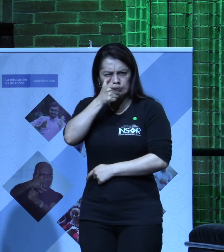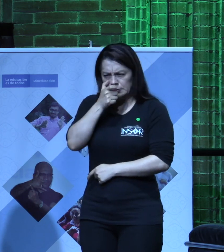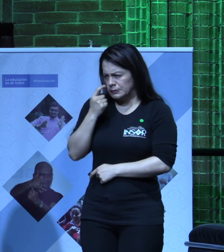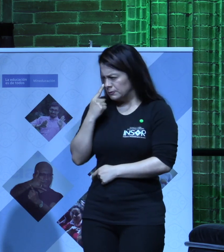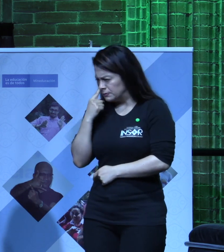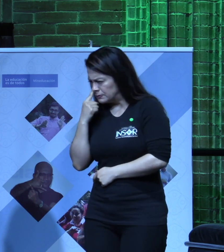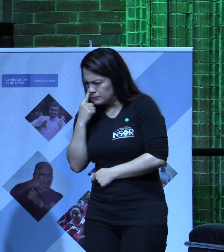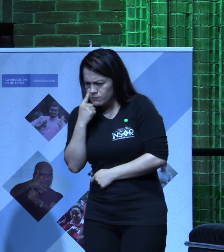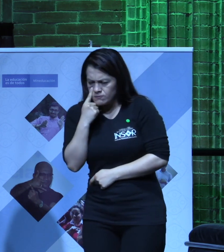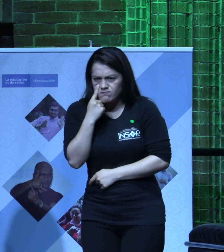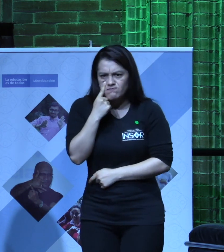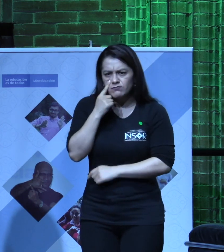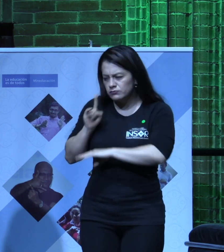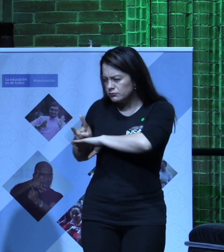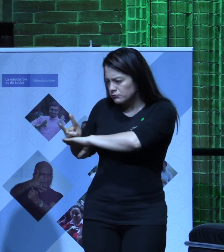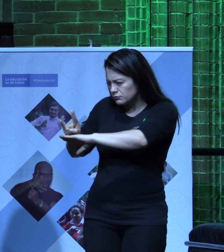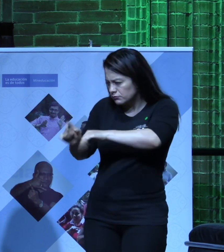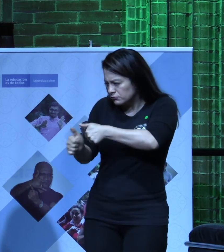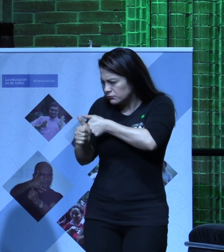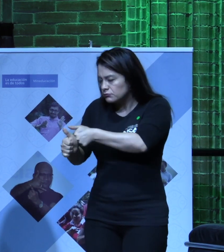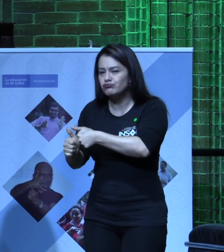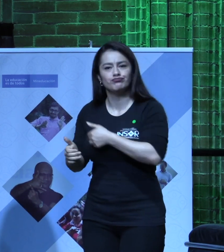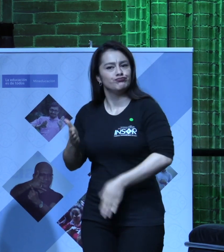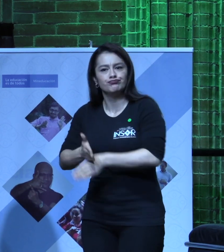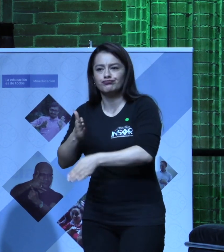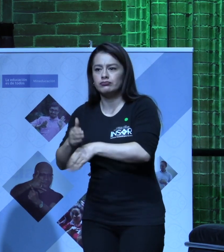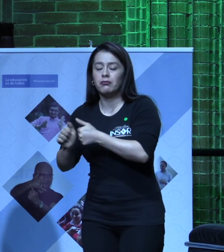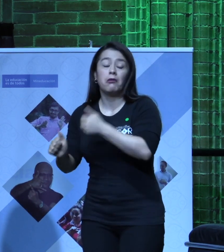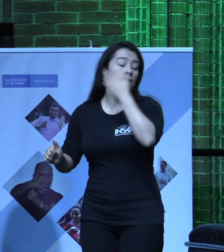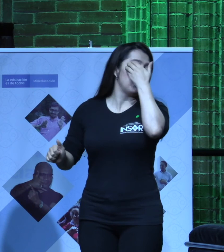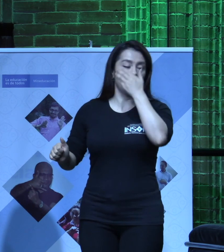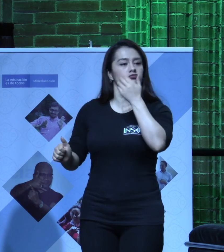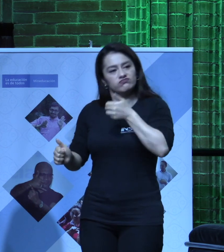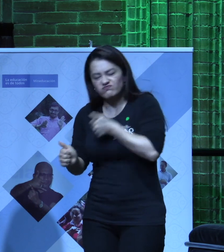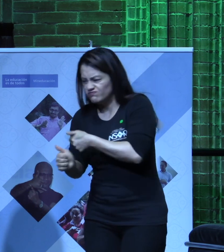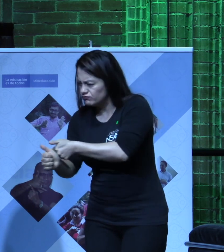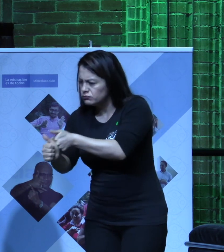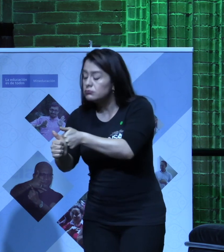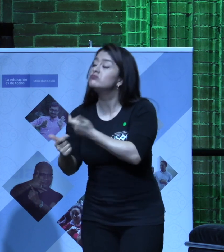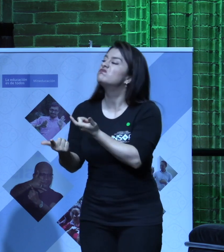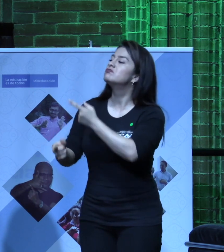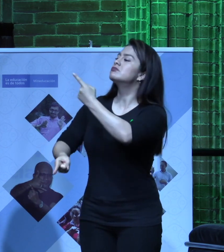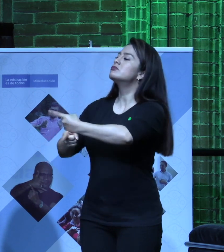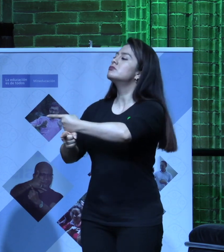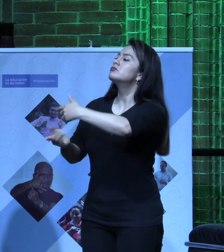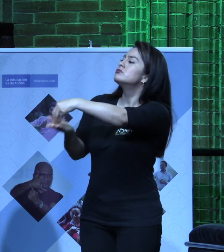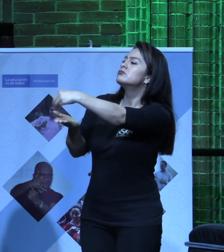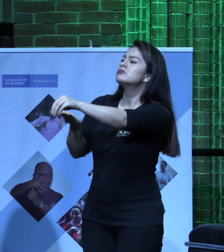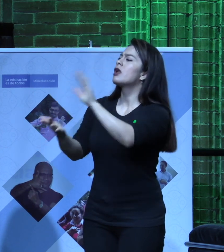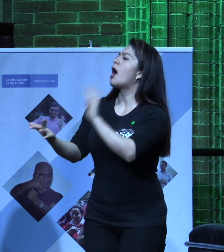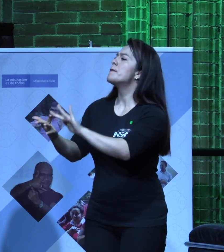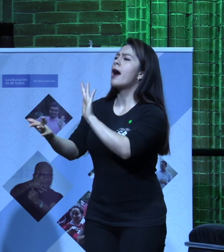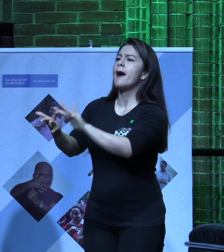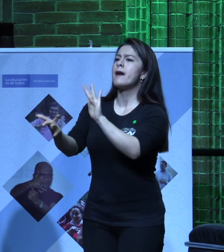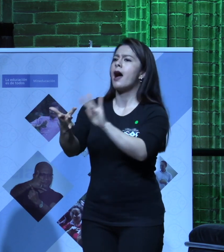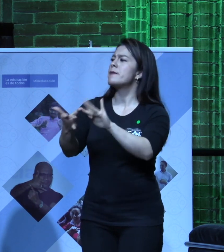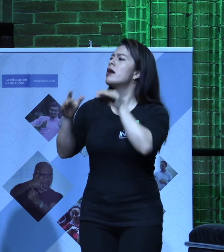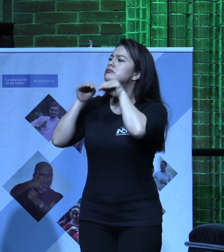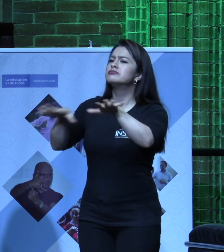y vigilando y haciendo seguimiento permanente para que se ejecuten los recursos correctamente con